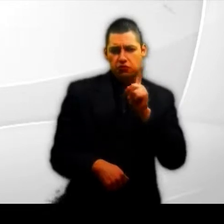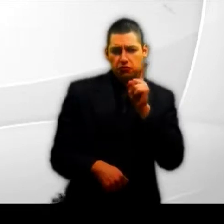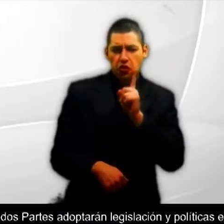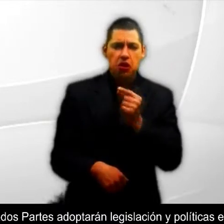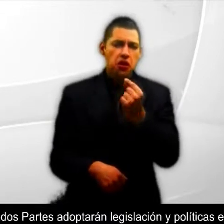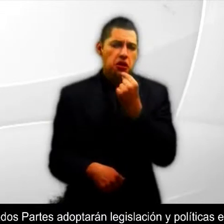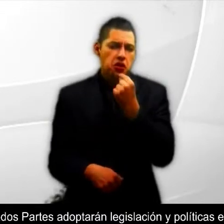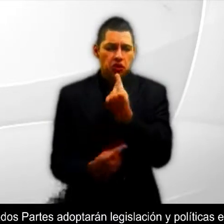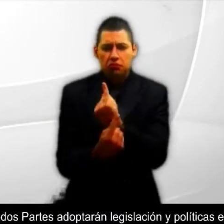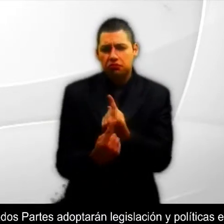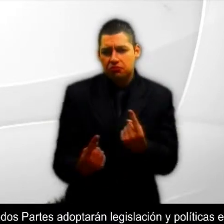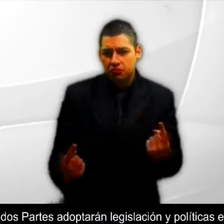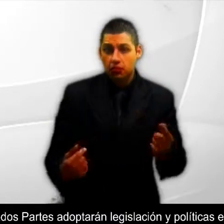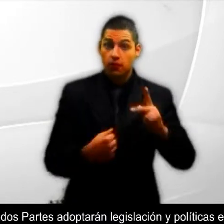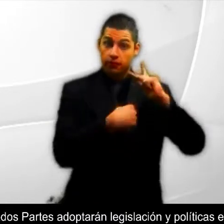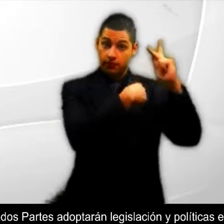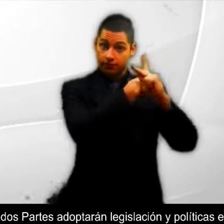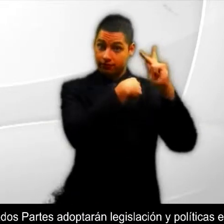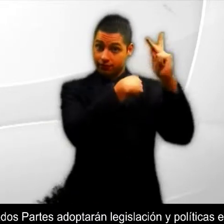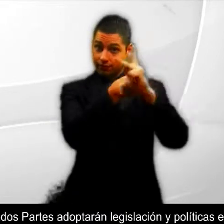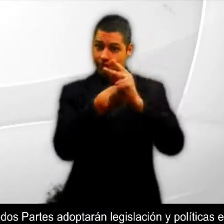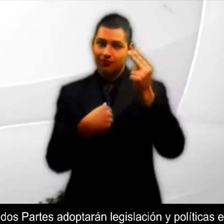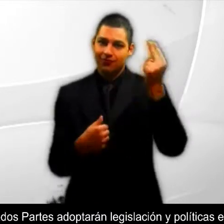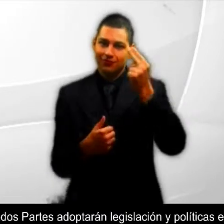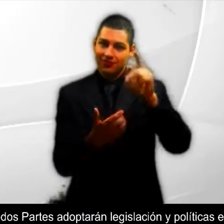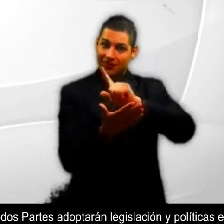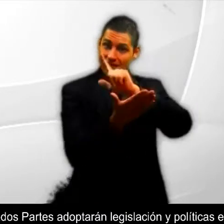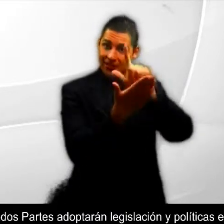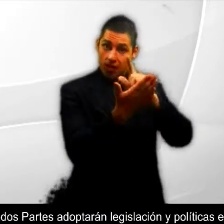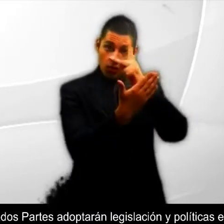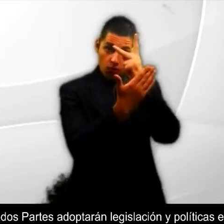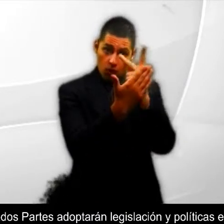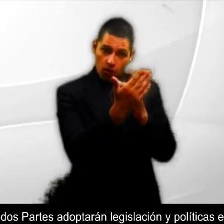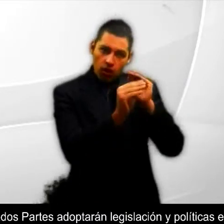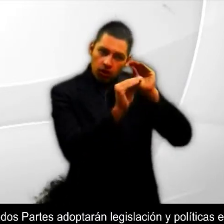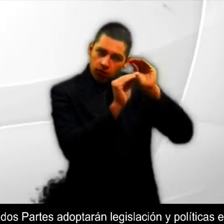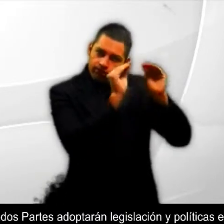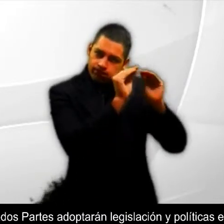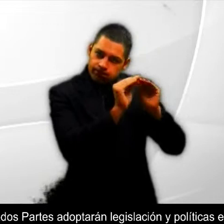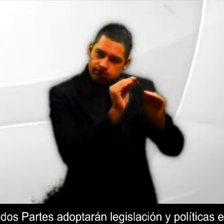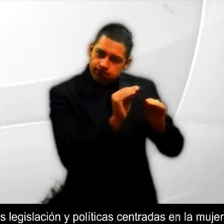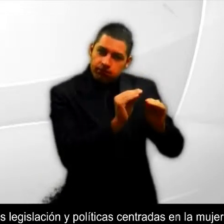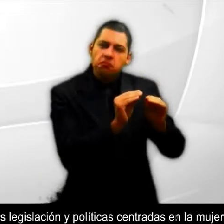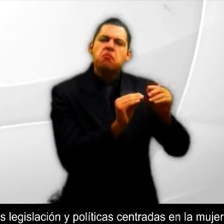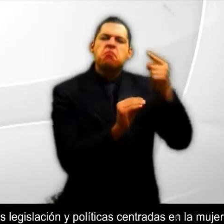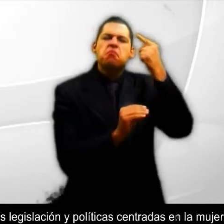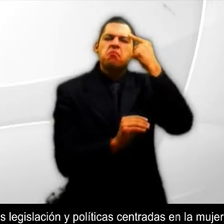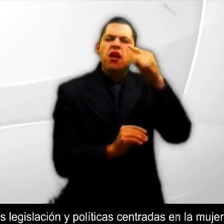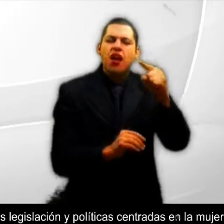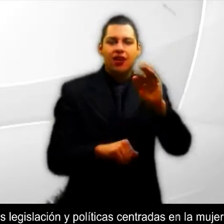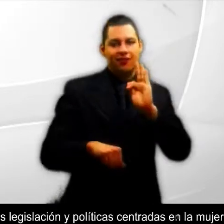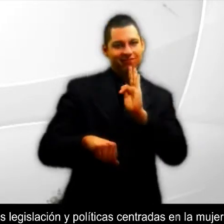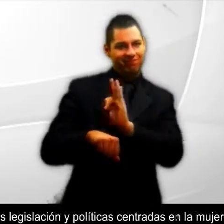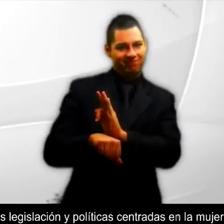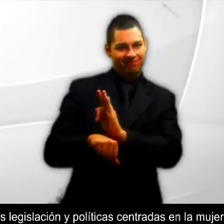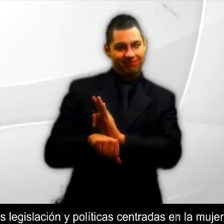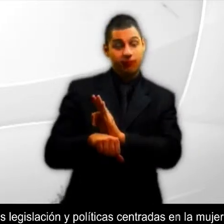5. Los Estados Partes adoptarán la legislación y políticas efectivas, incluidas legislación y políticas